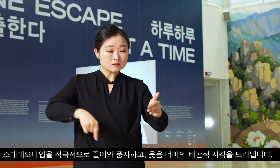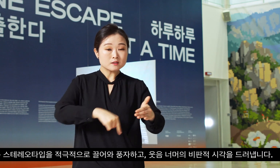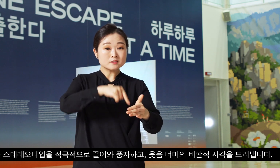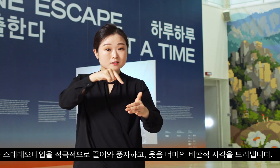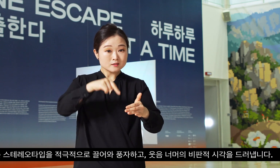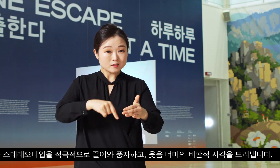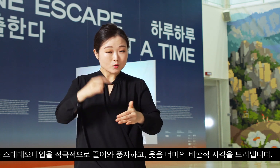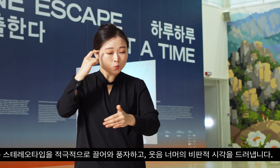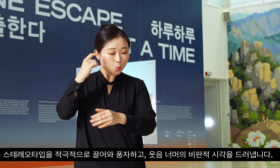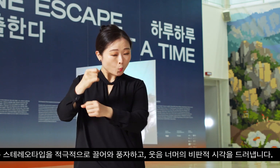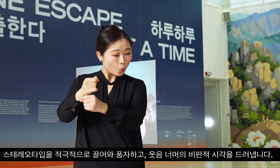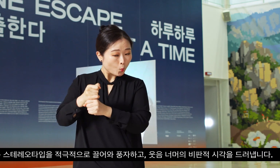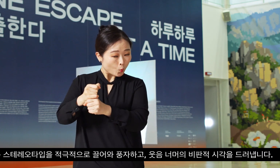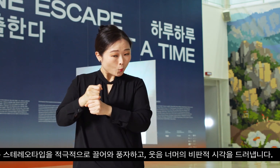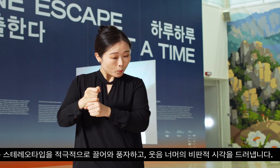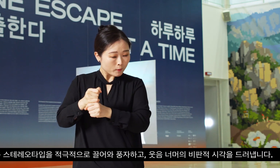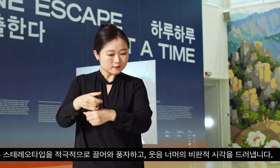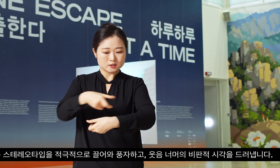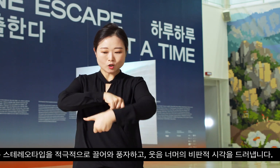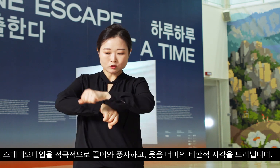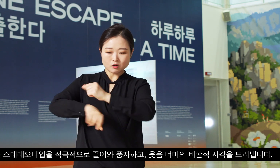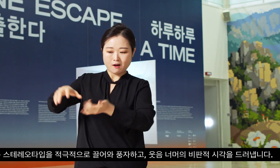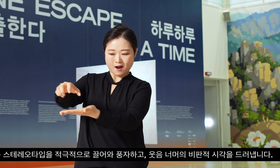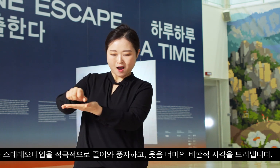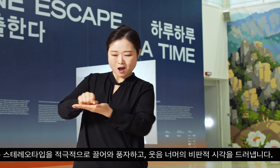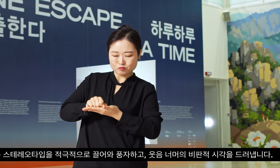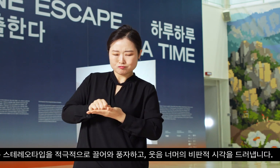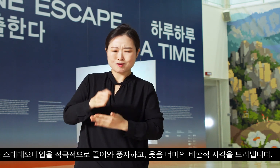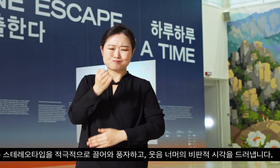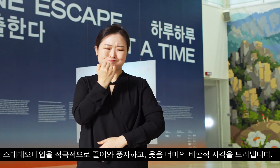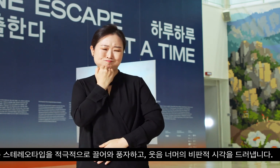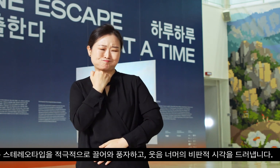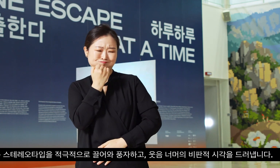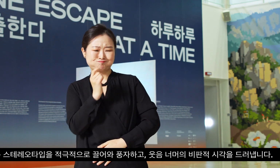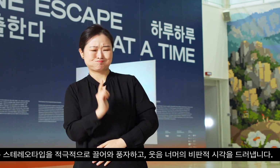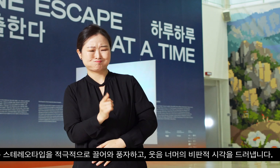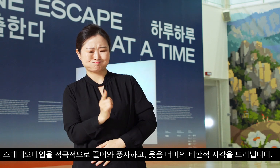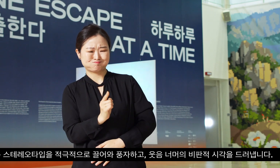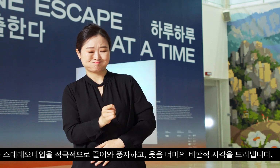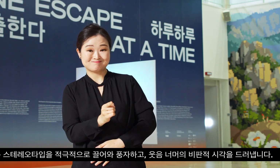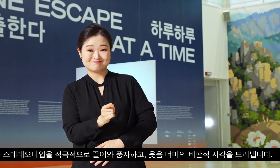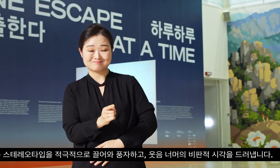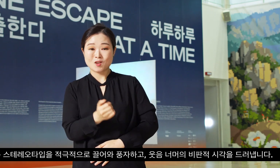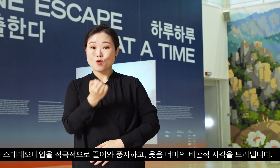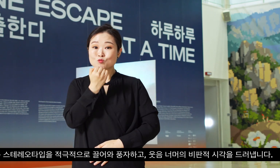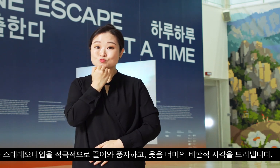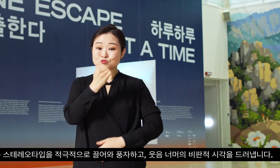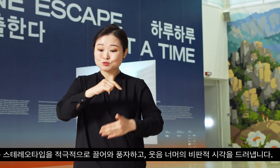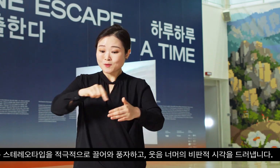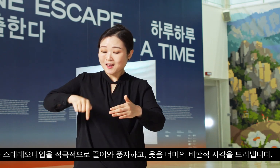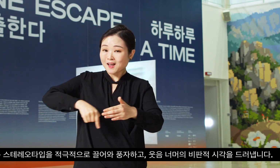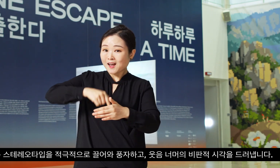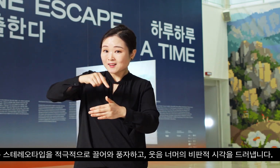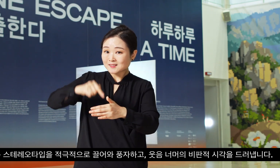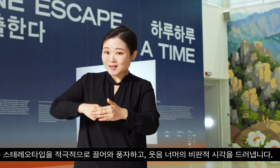사회적으로 통용되는 스테레오타입을 적극적으로 끌어와 풍자하고 웃음 너머의 비판적